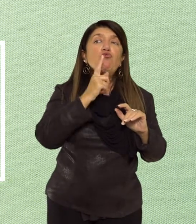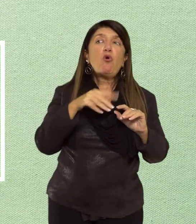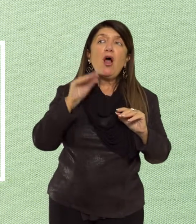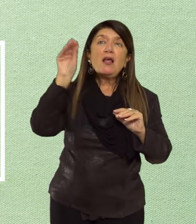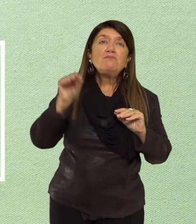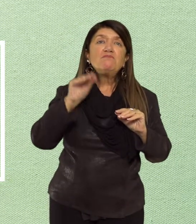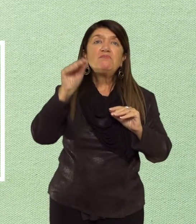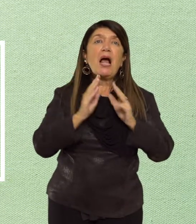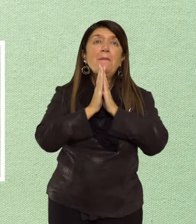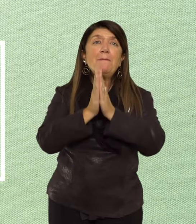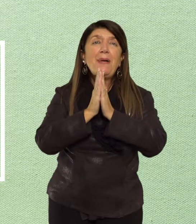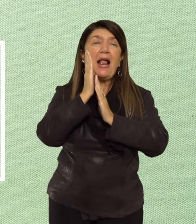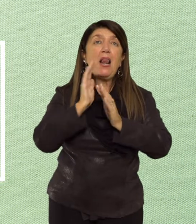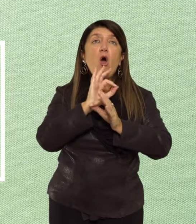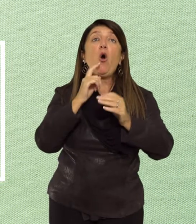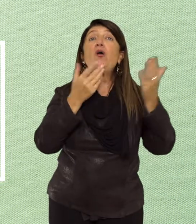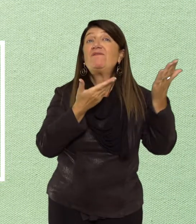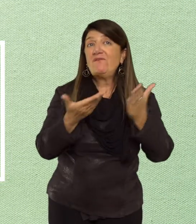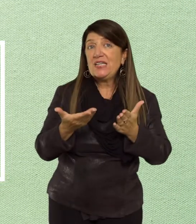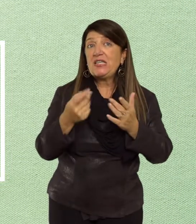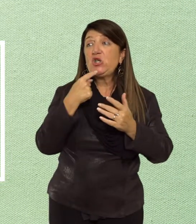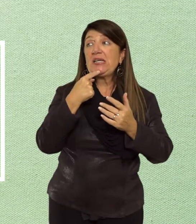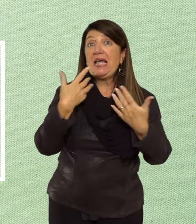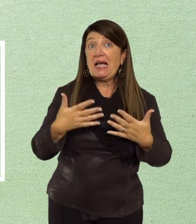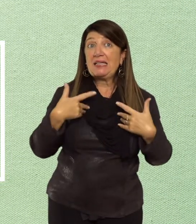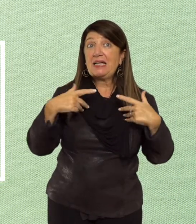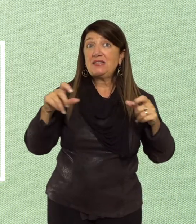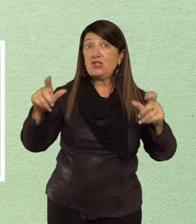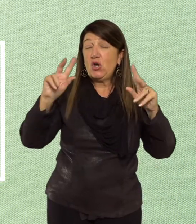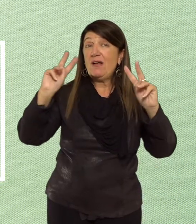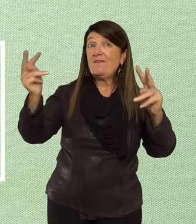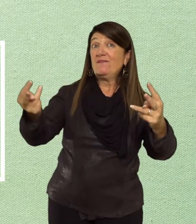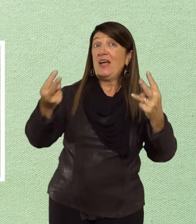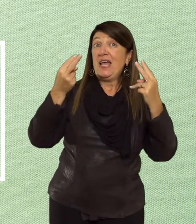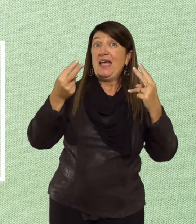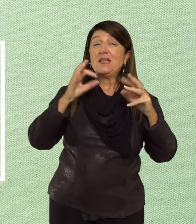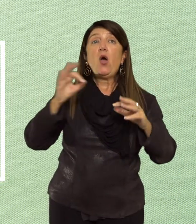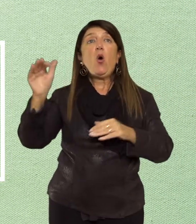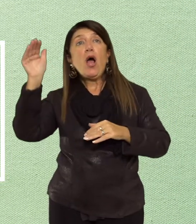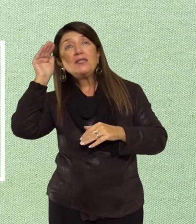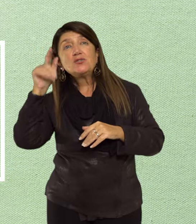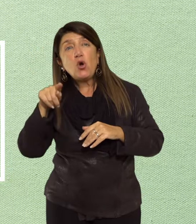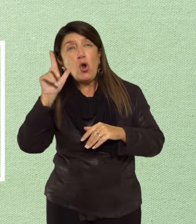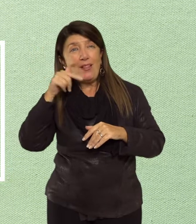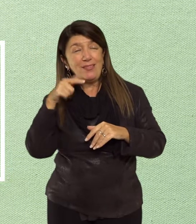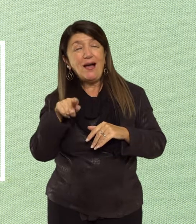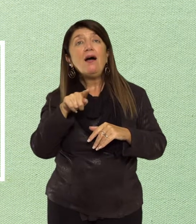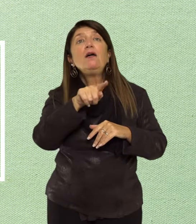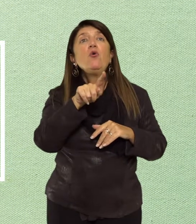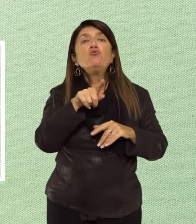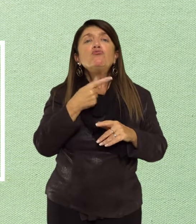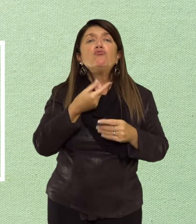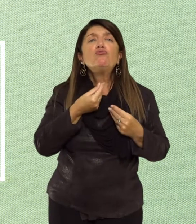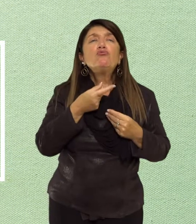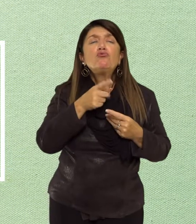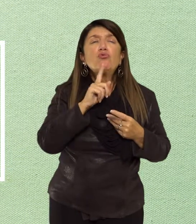ci ascolta, a chi ci vede di iniziare a fare sport, cosa diresti a un ragazzo